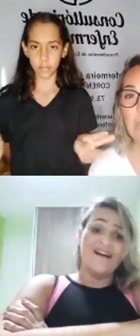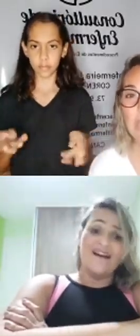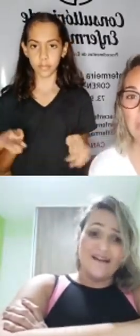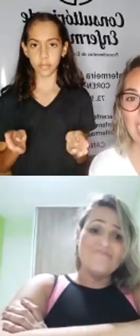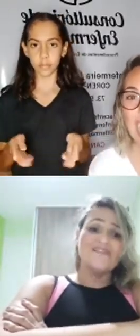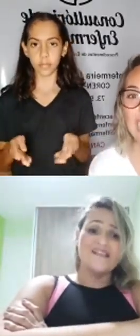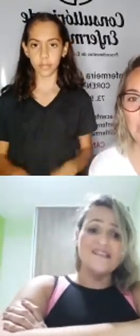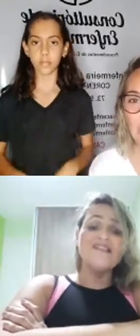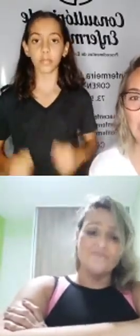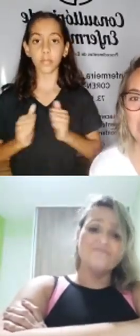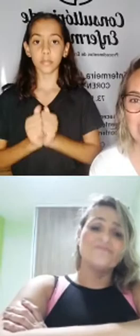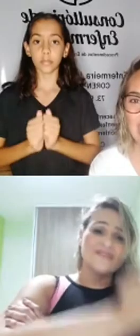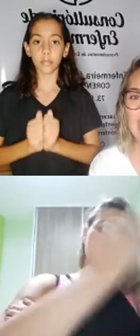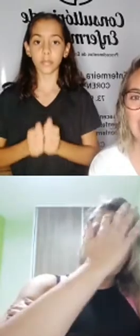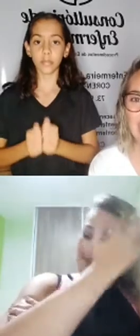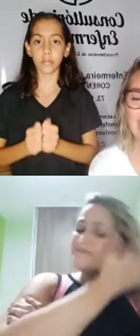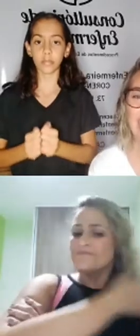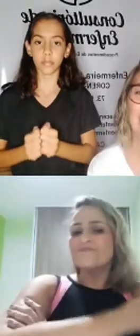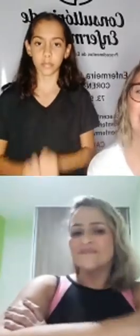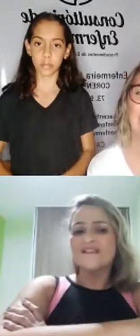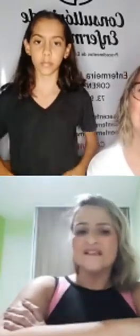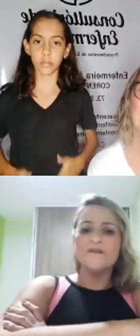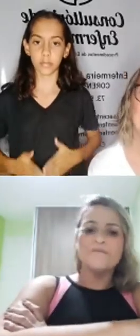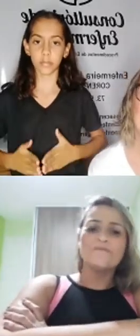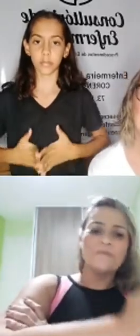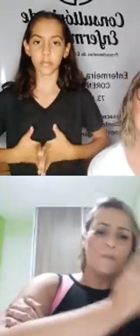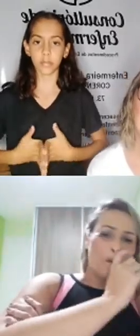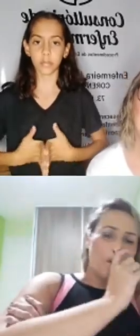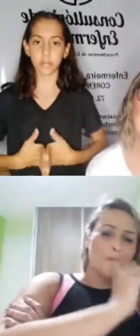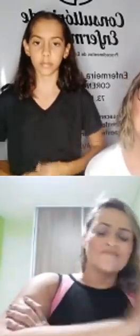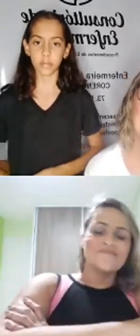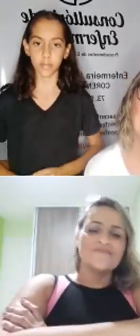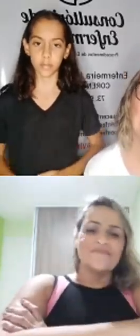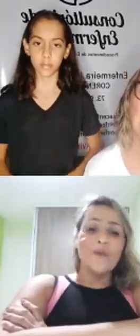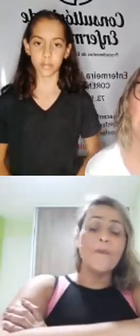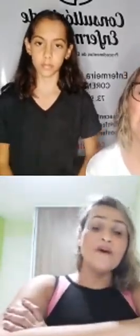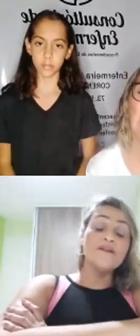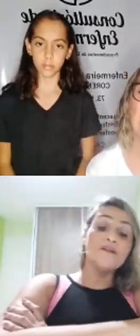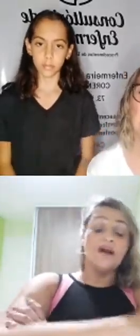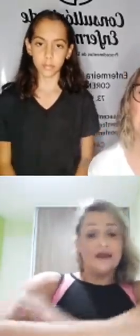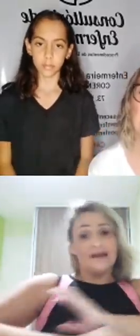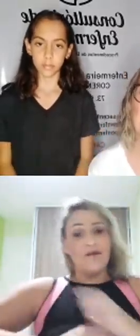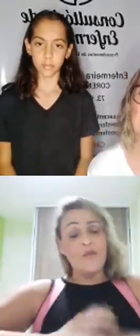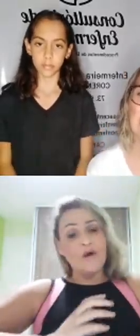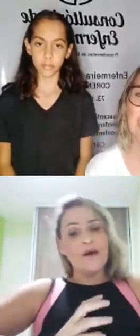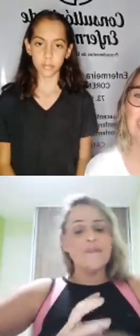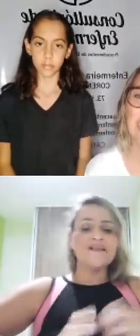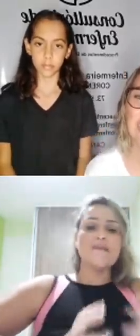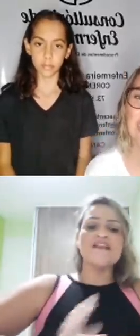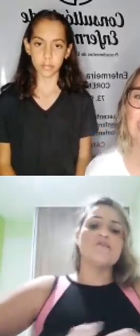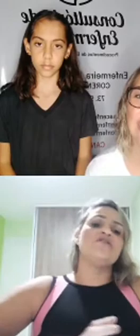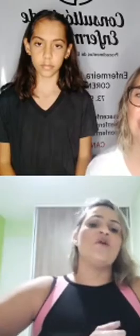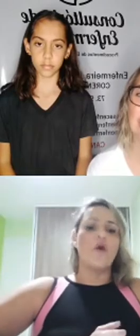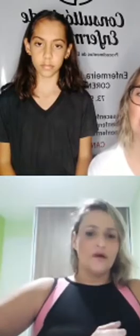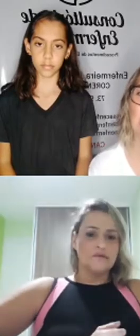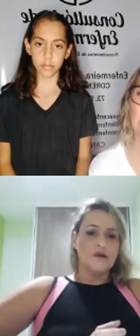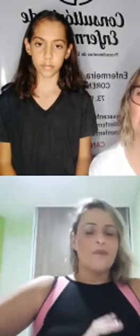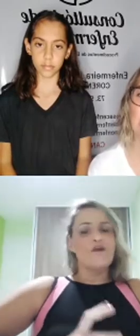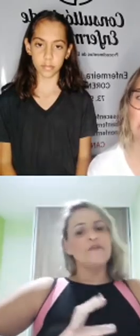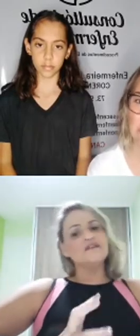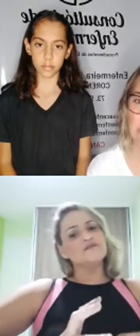mais proximidade sim, com você, sim, né? sim. Que Um bom, pouquinho maravilha. da mesma